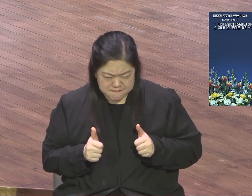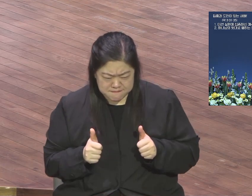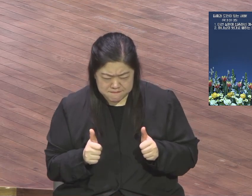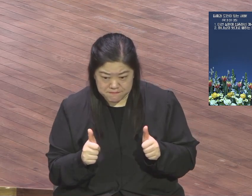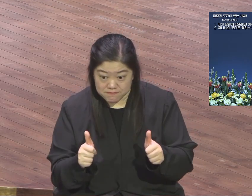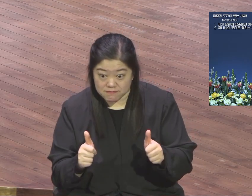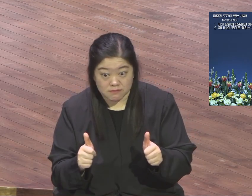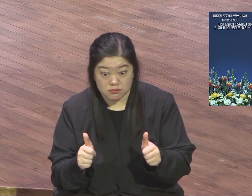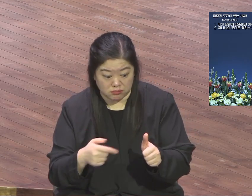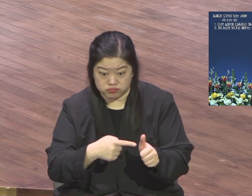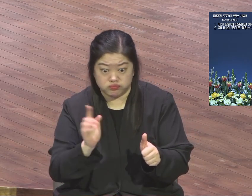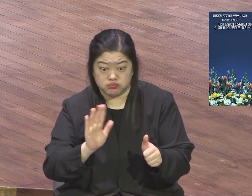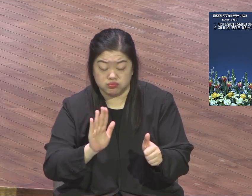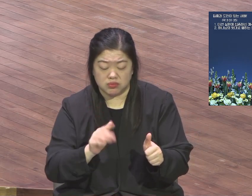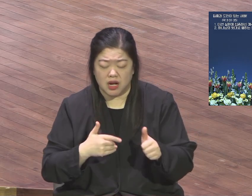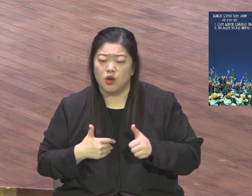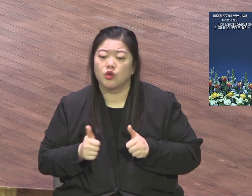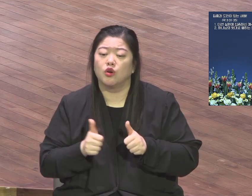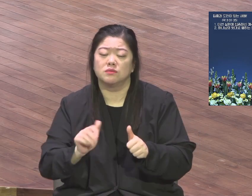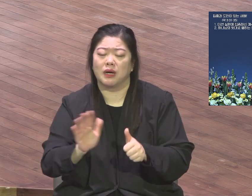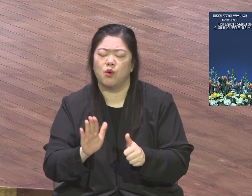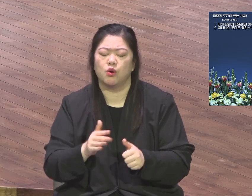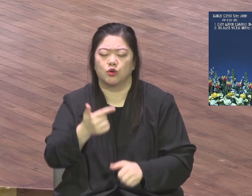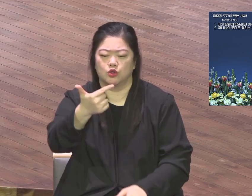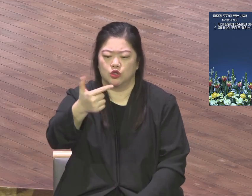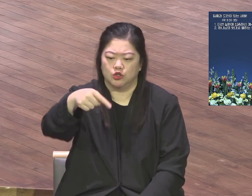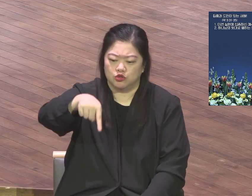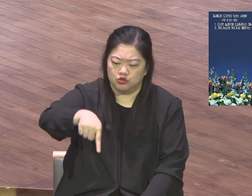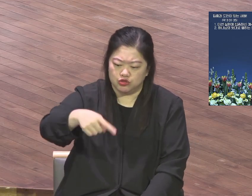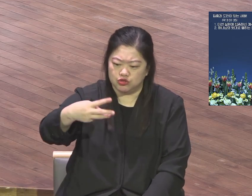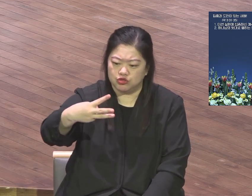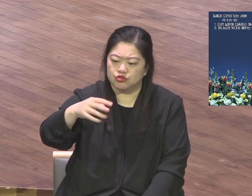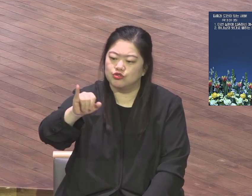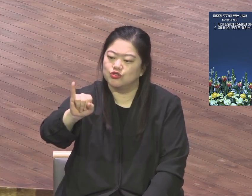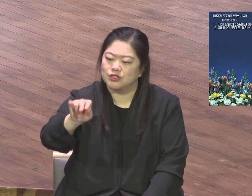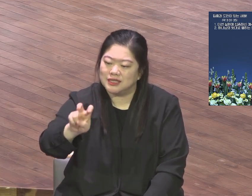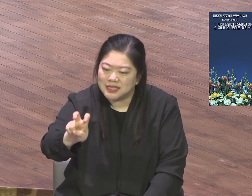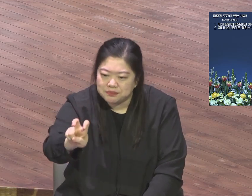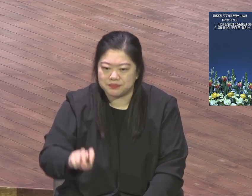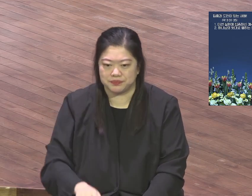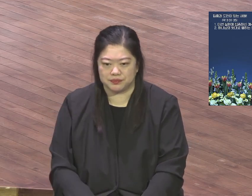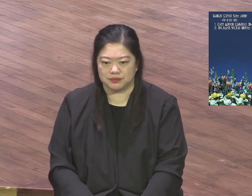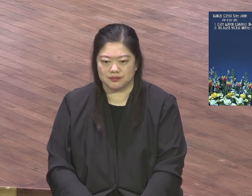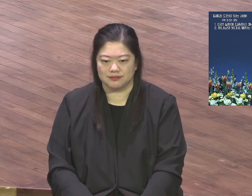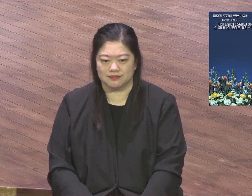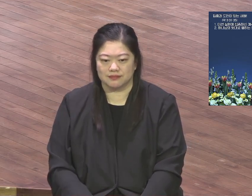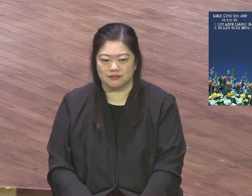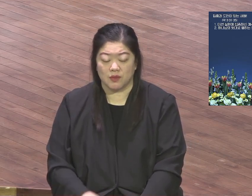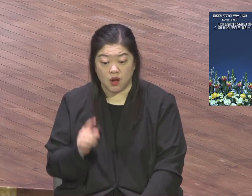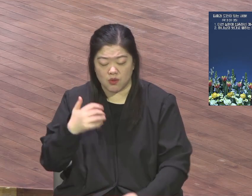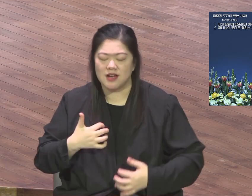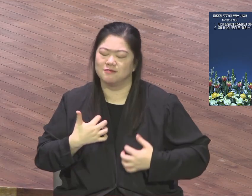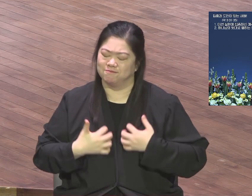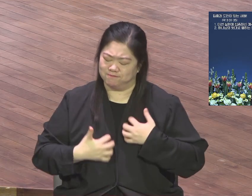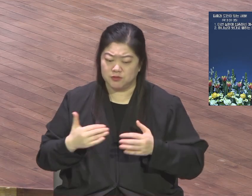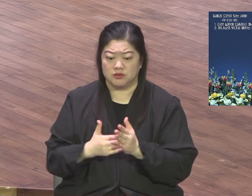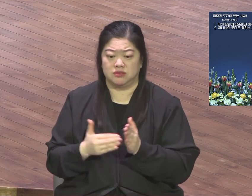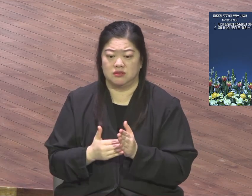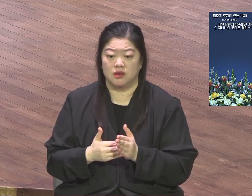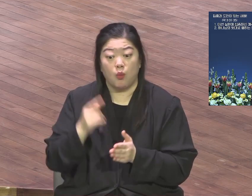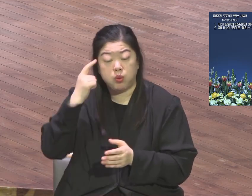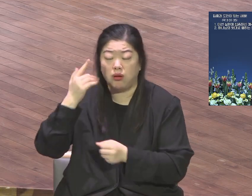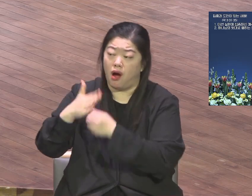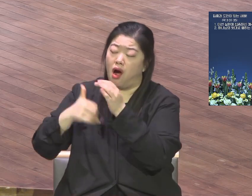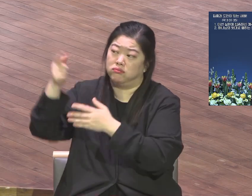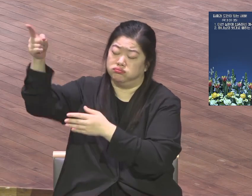하면 종교가 하는 말이에요. 우리 열심히 필요 없어요. 우리 누리면 돼요. 뭐든지 다 쉬워. 내 짐은 쉽고 쉽다